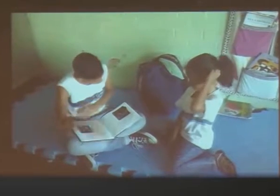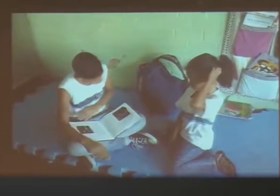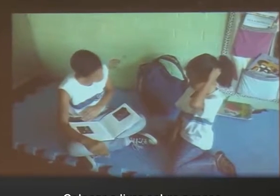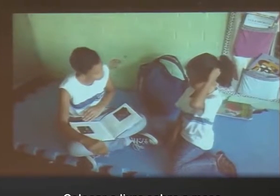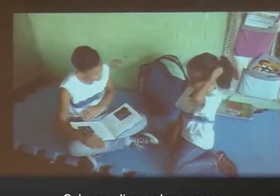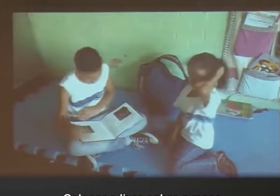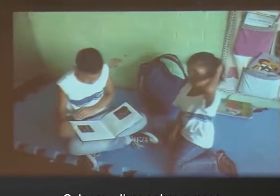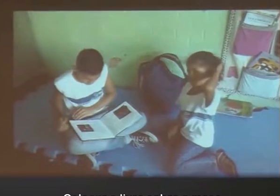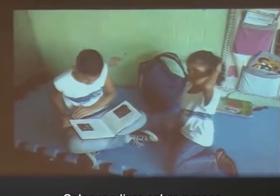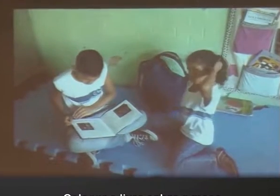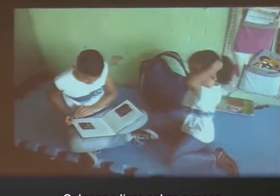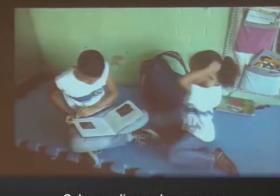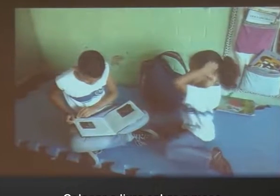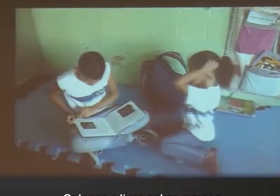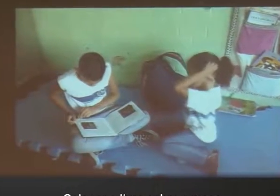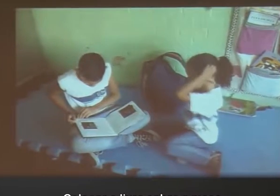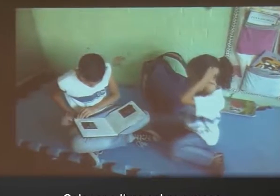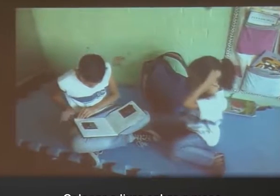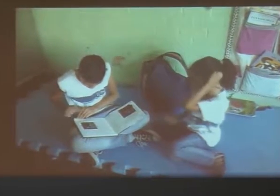Livro sobre a mesa, colocar o livro sobre a mesa.